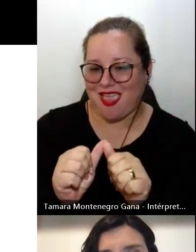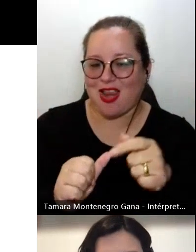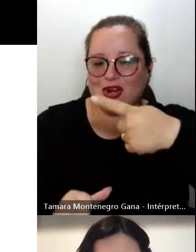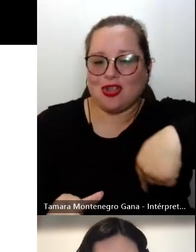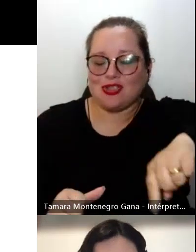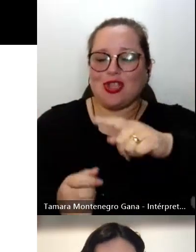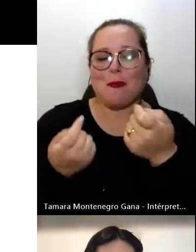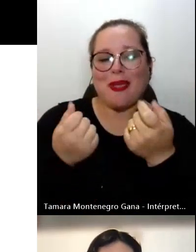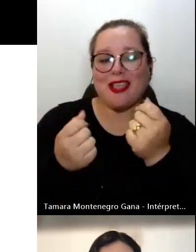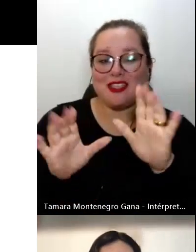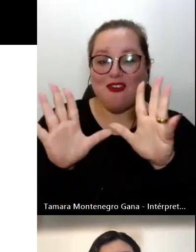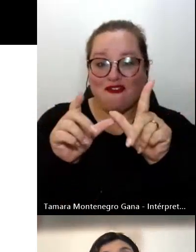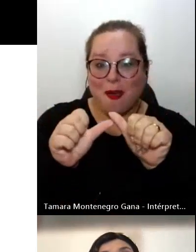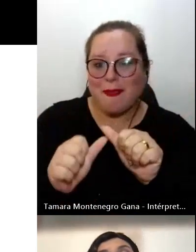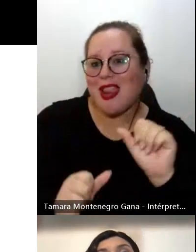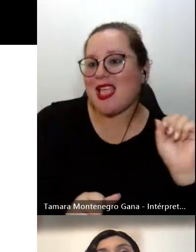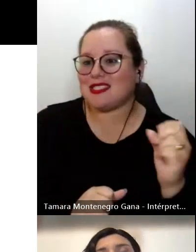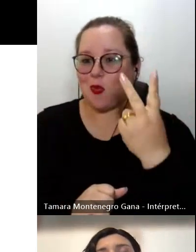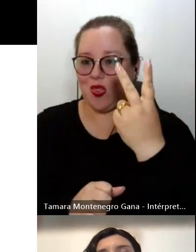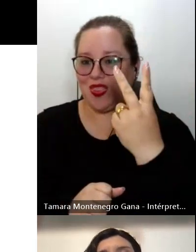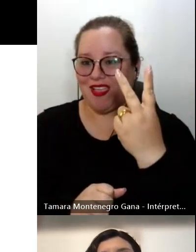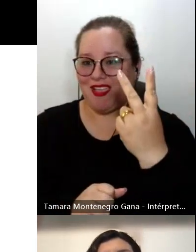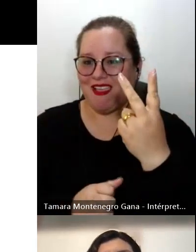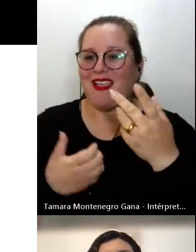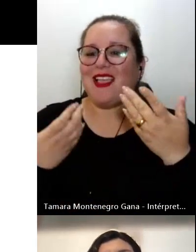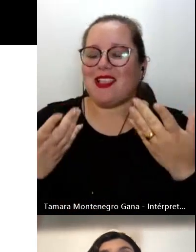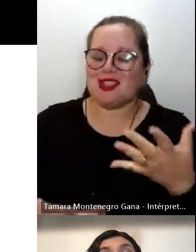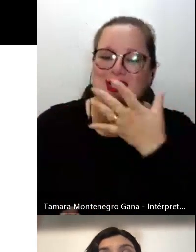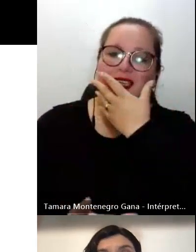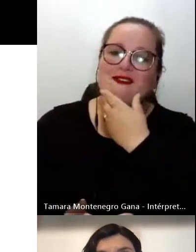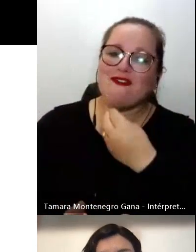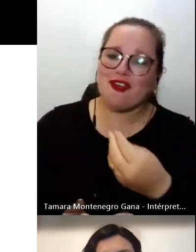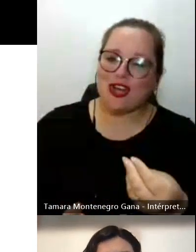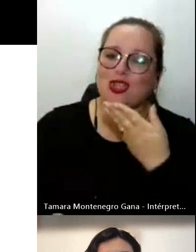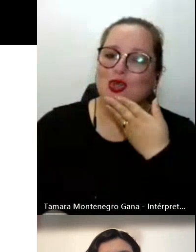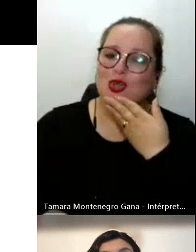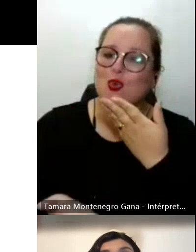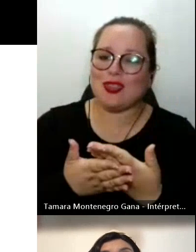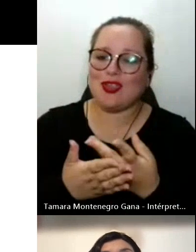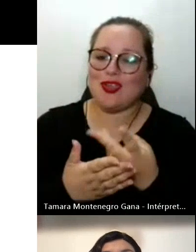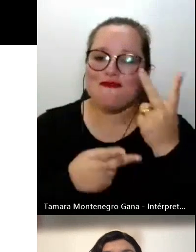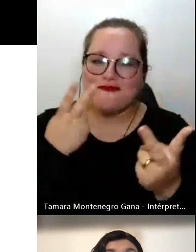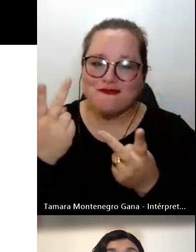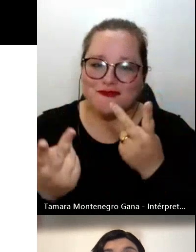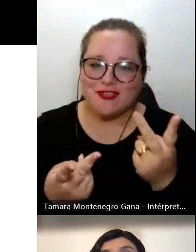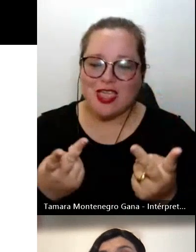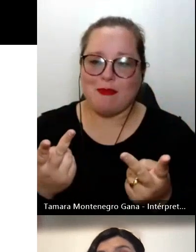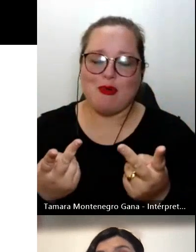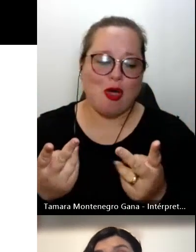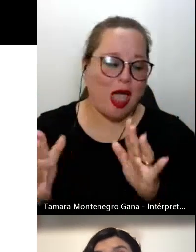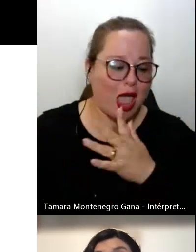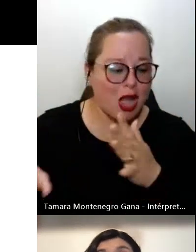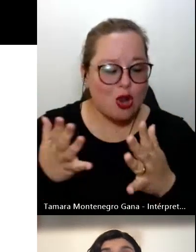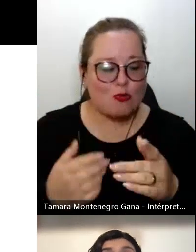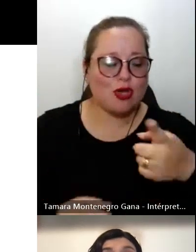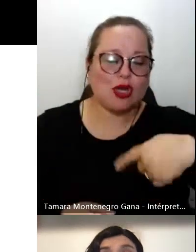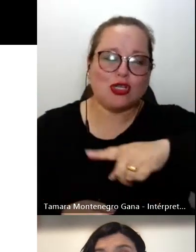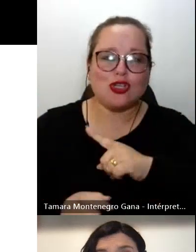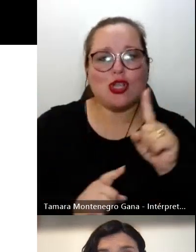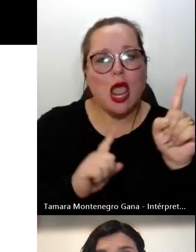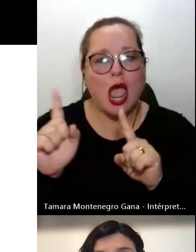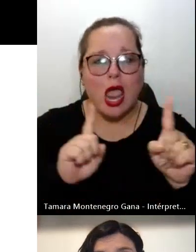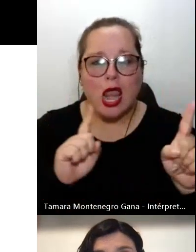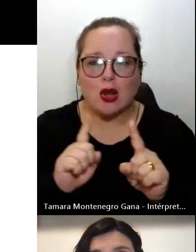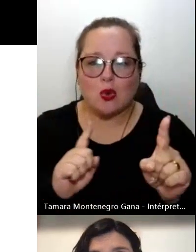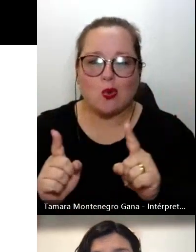segunda familia. Entonces es muy bonito de esta manera, que quizás en alguna y algunos de ustedes